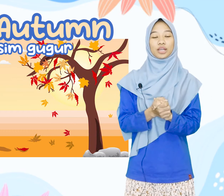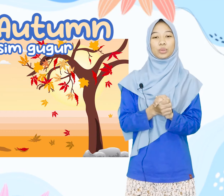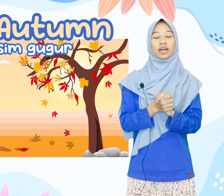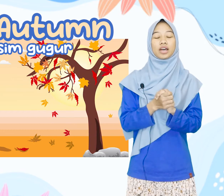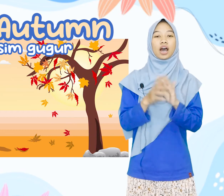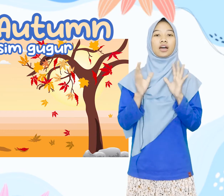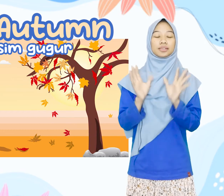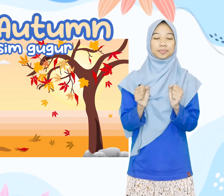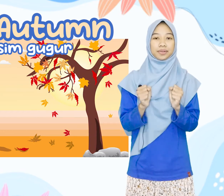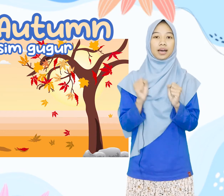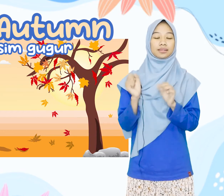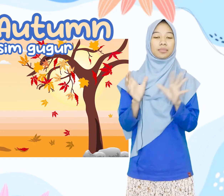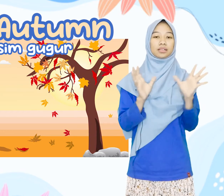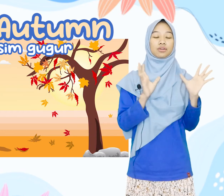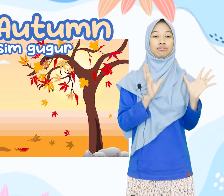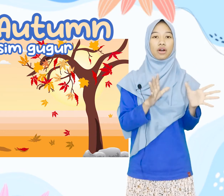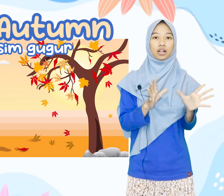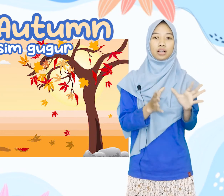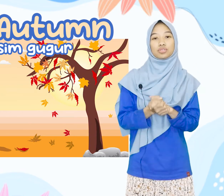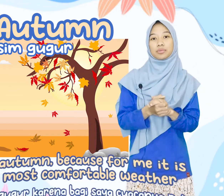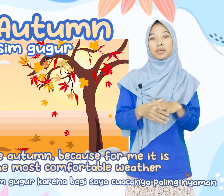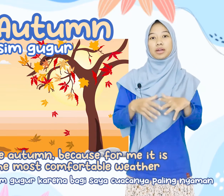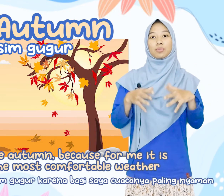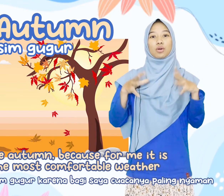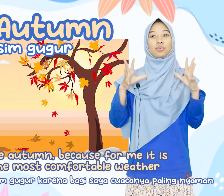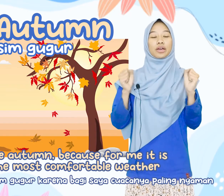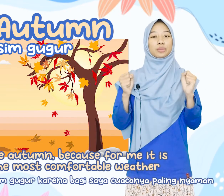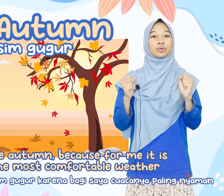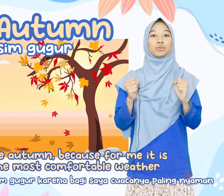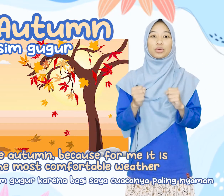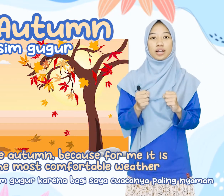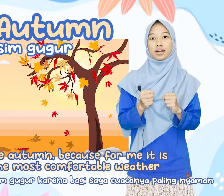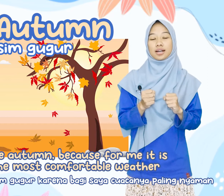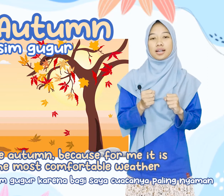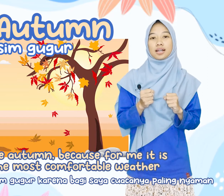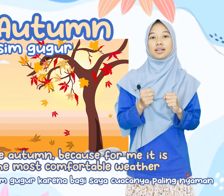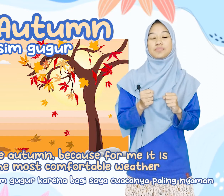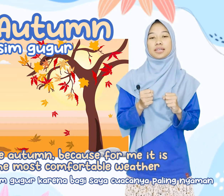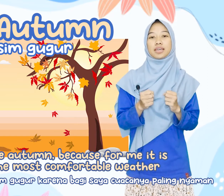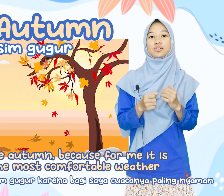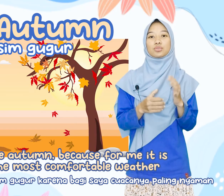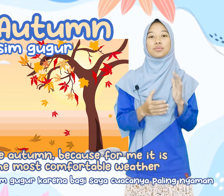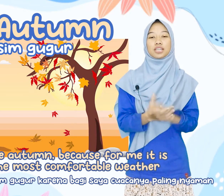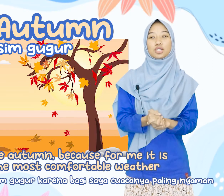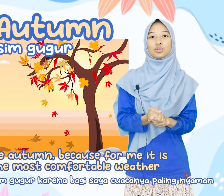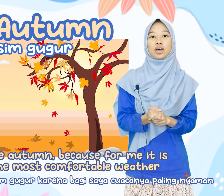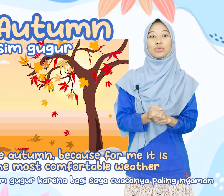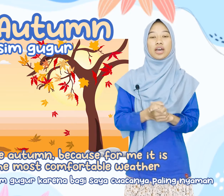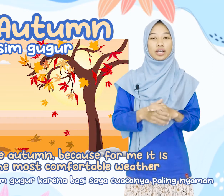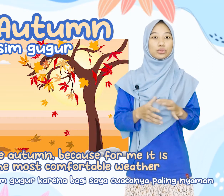yaitu ada autumn. Autumn atau fall. Musim di mana bunga-bunga itu berguguran. Dan biasanya di musim ini juga udara itu